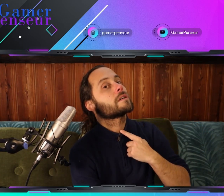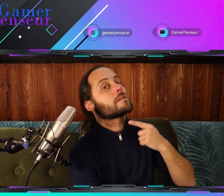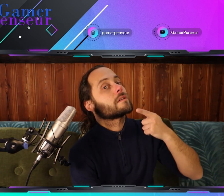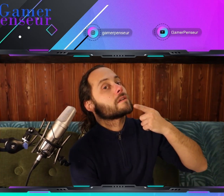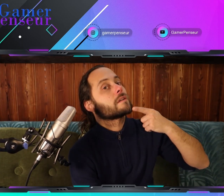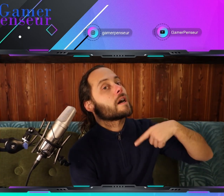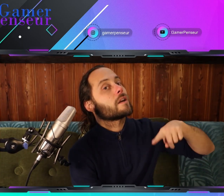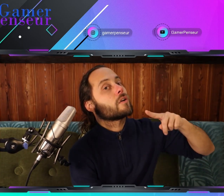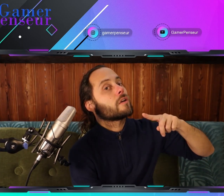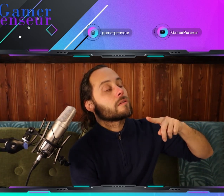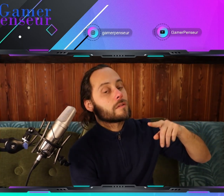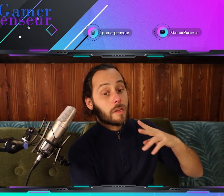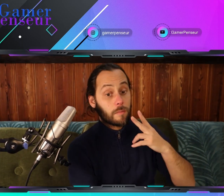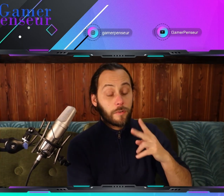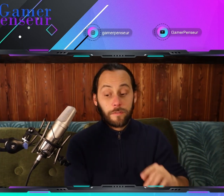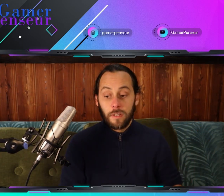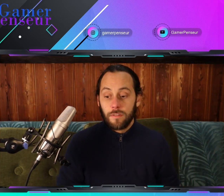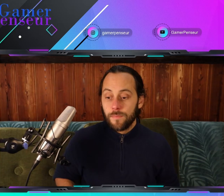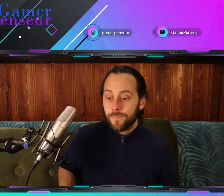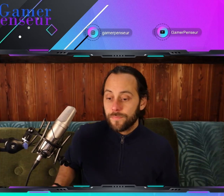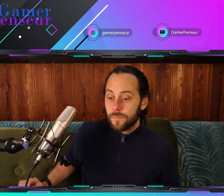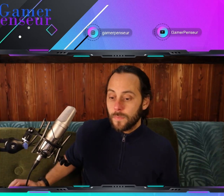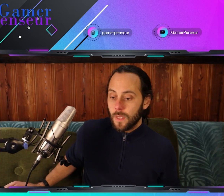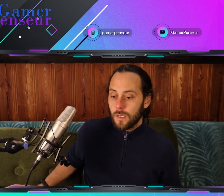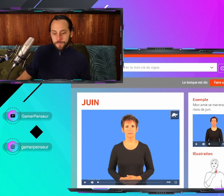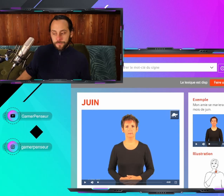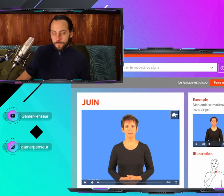Joint. Alcool. On va vérifier.